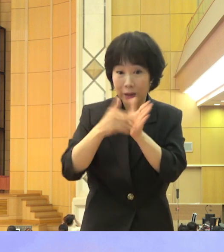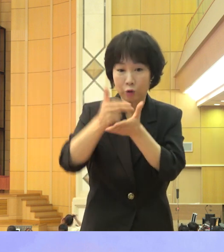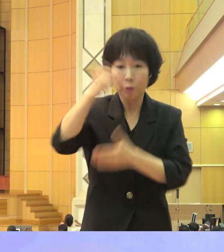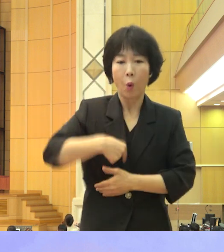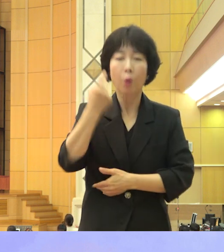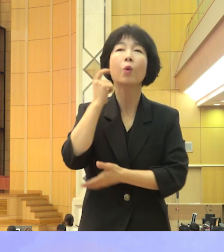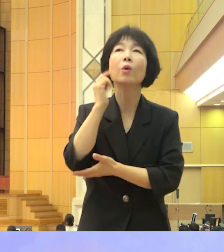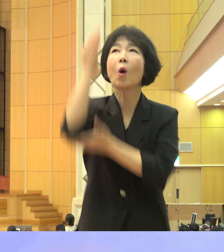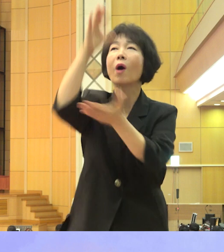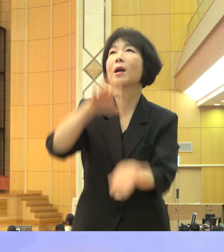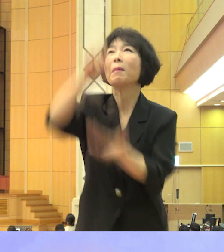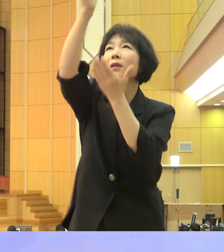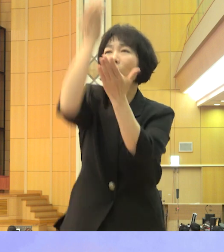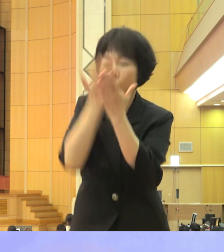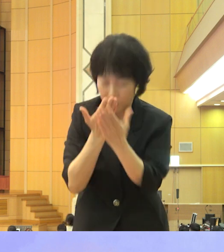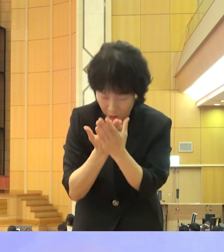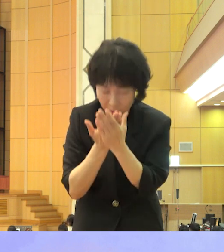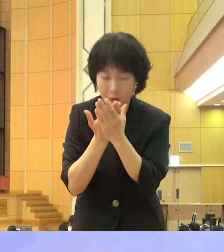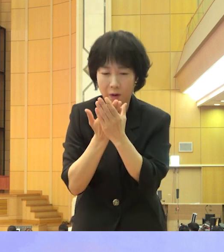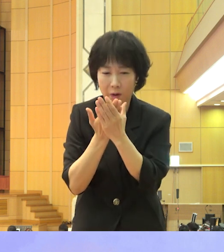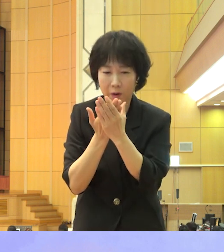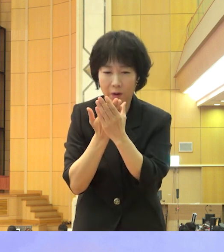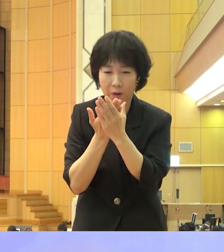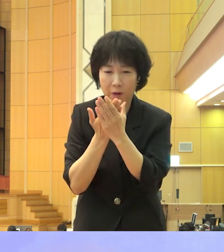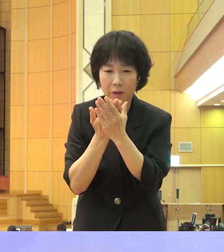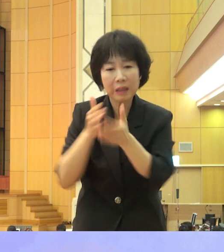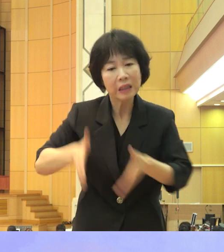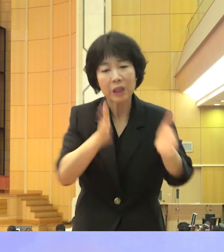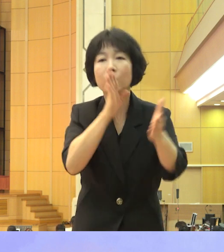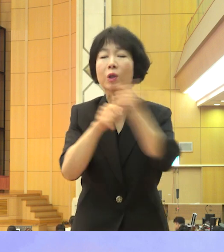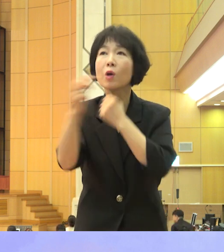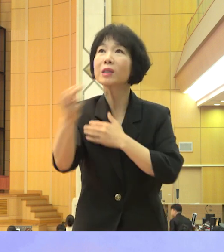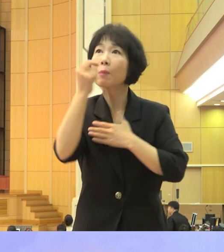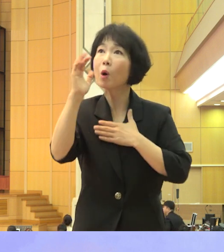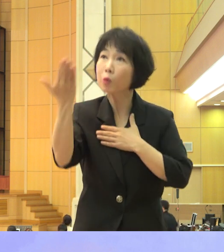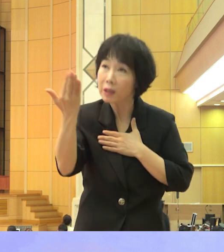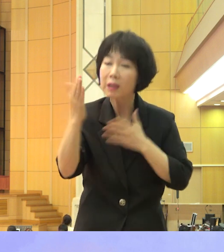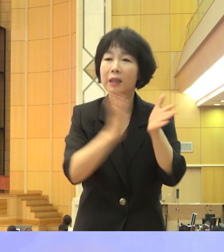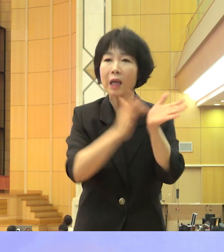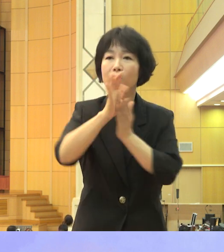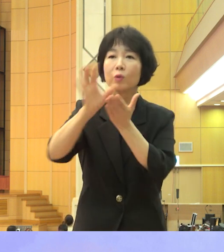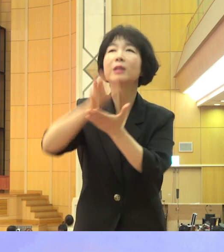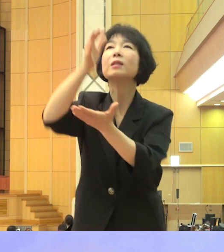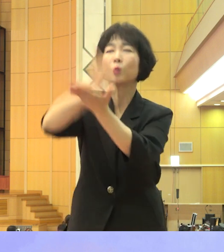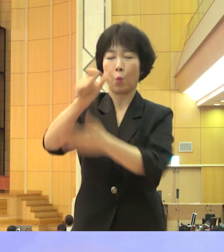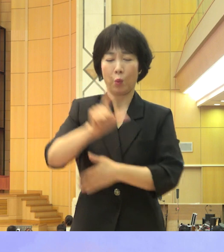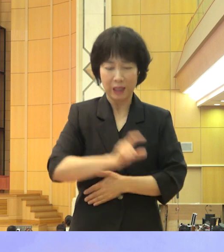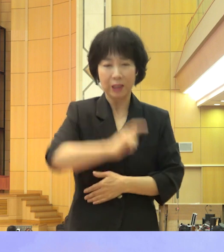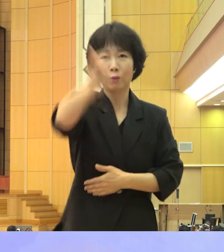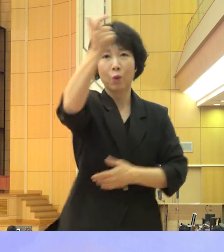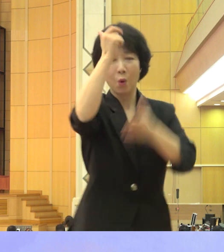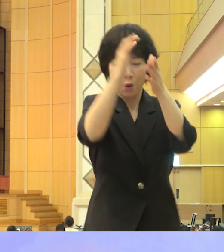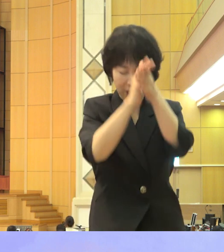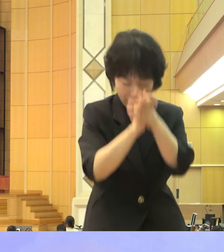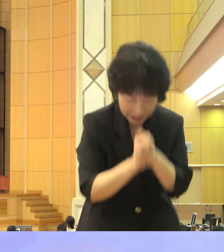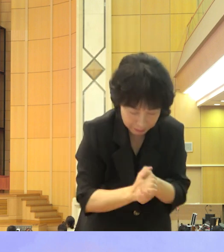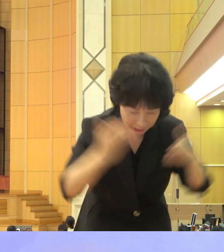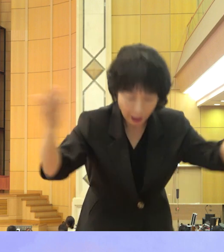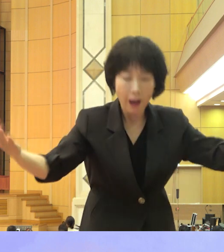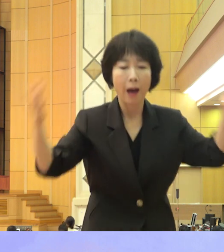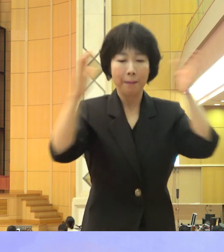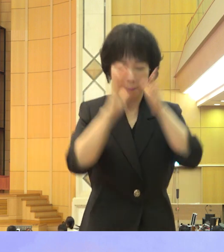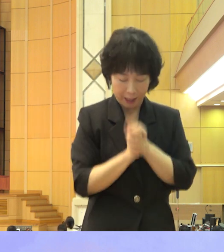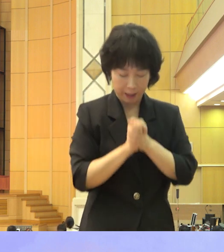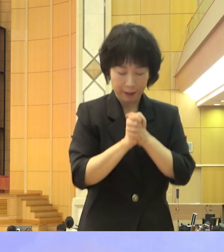주님 홀로 영광 받아 주시옵소서. 기려 진려 생명 되시는 예수 그리스도의 이름으로 감사하며